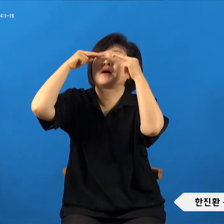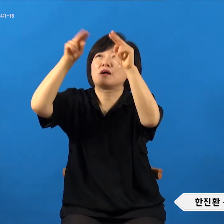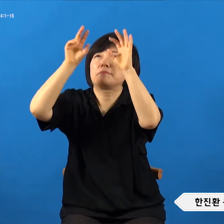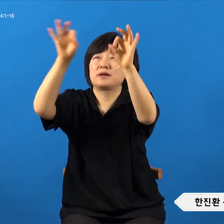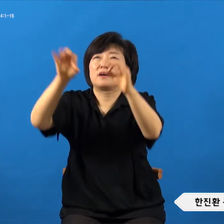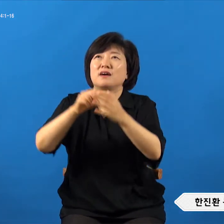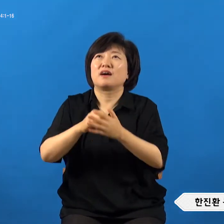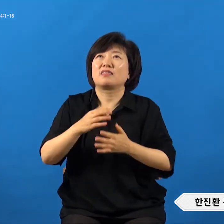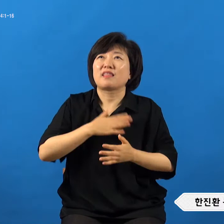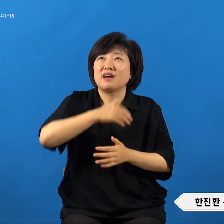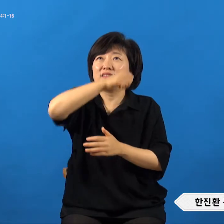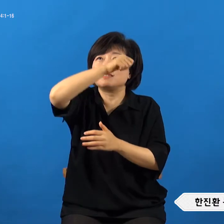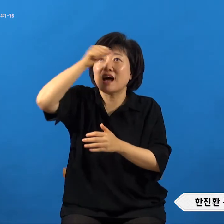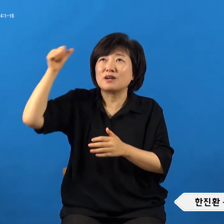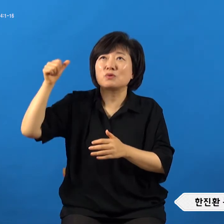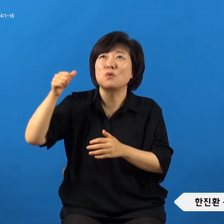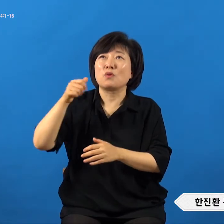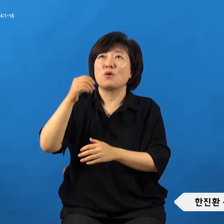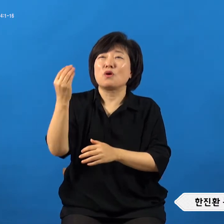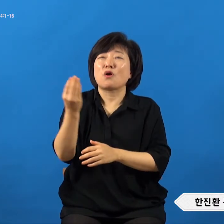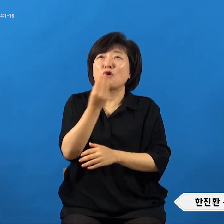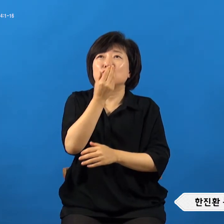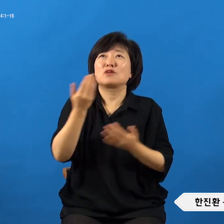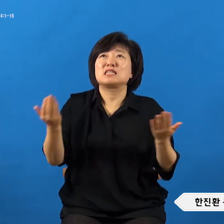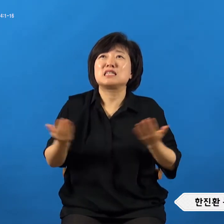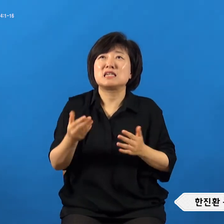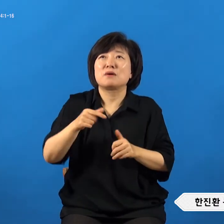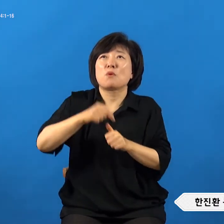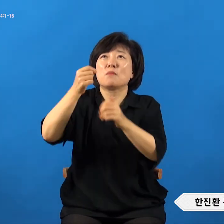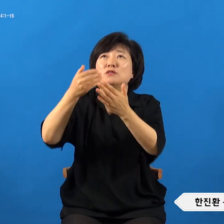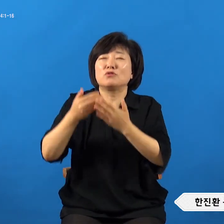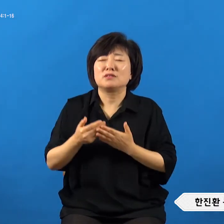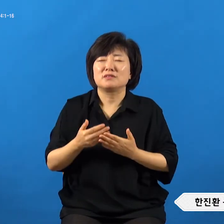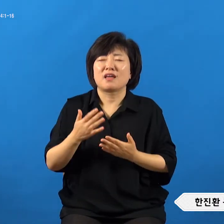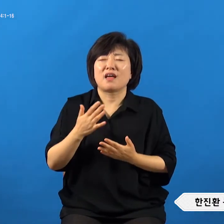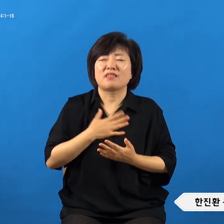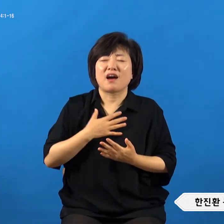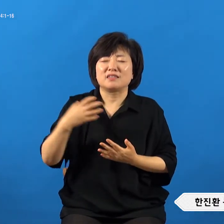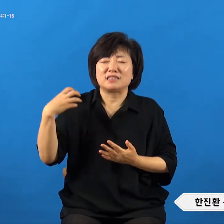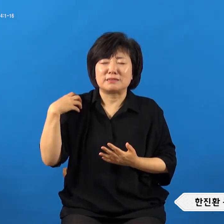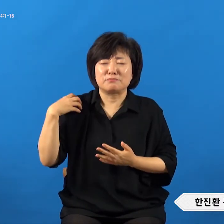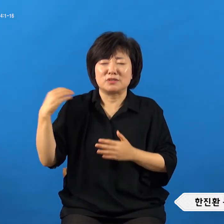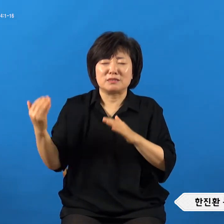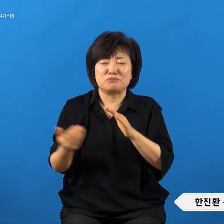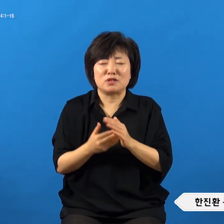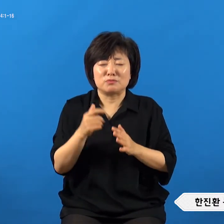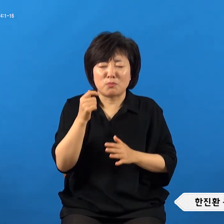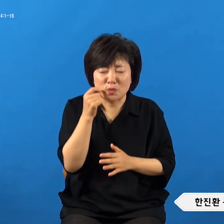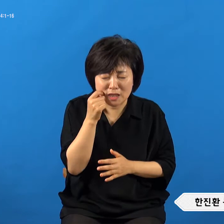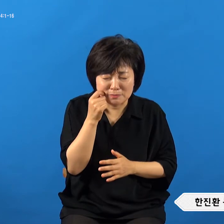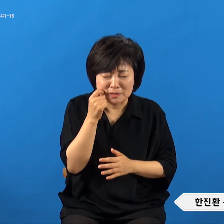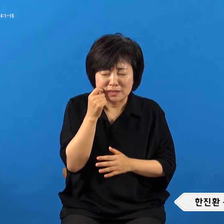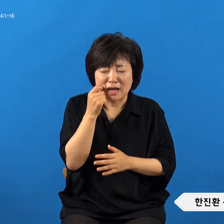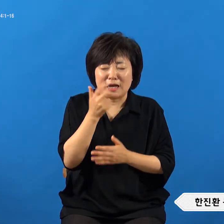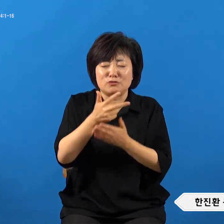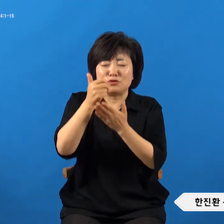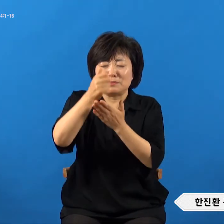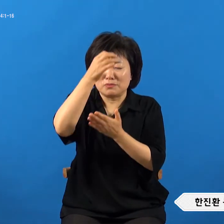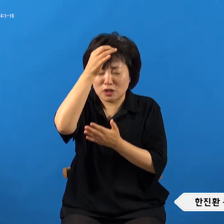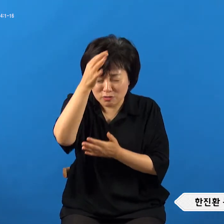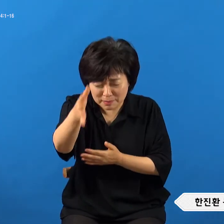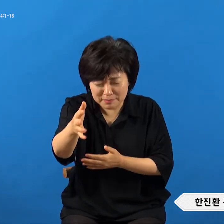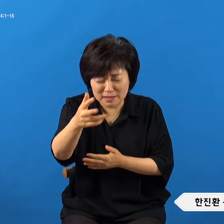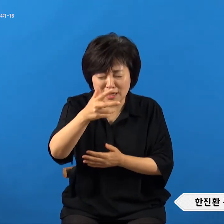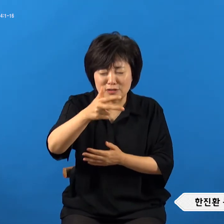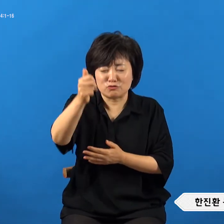주님께서 나를 장로라는 성직에 세워주셨는데 내가 그 직분 제대로 감당하지 못했습니다. 주님